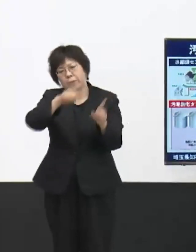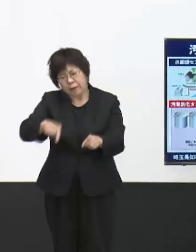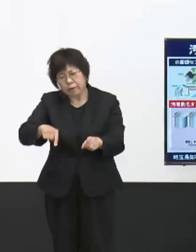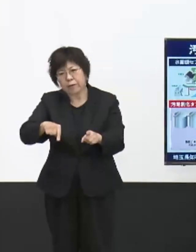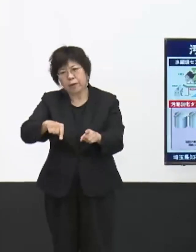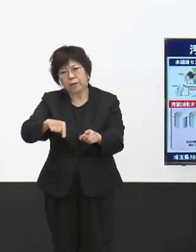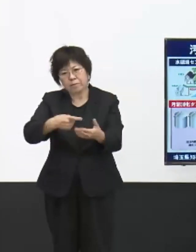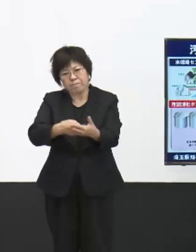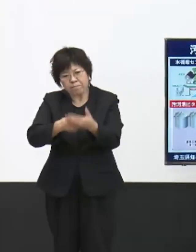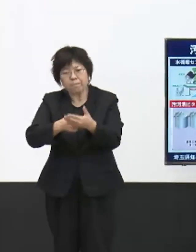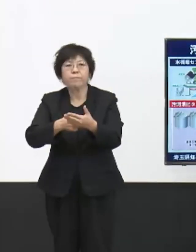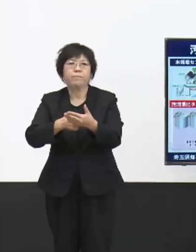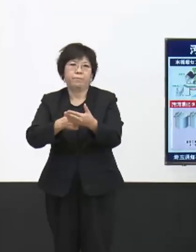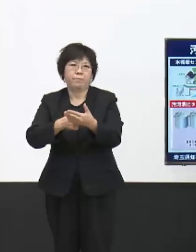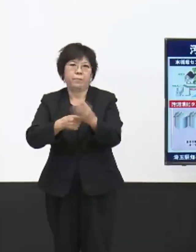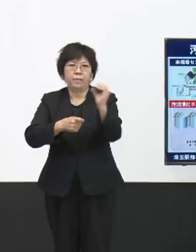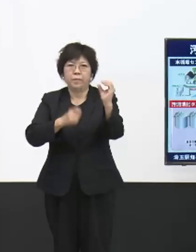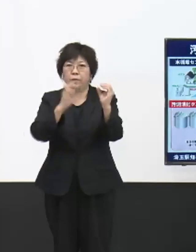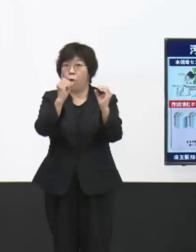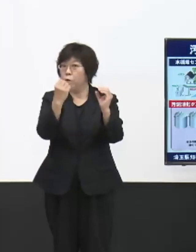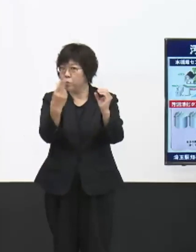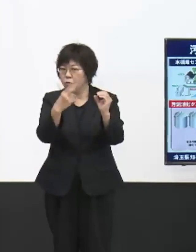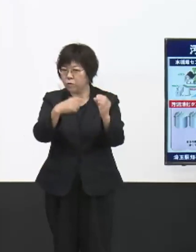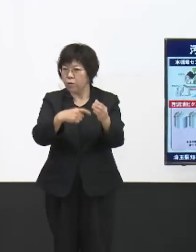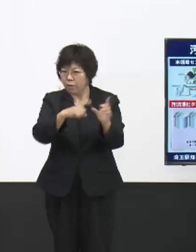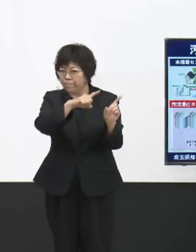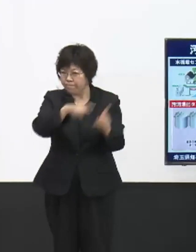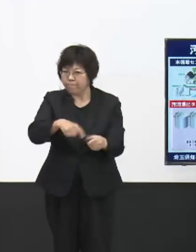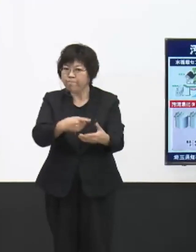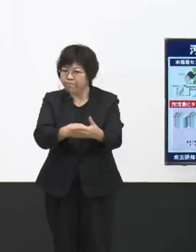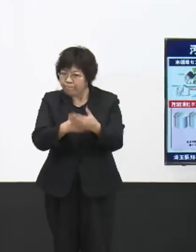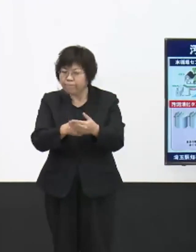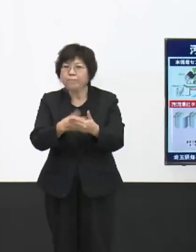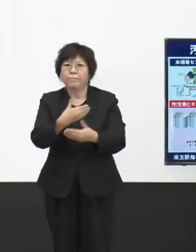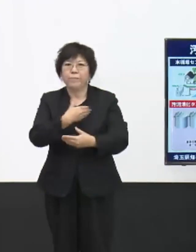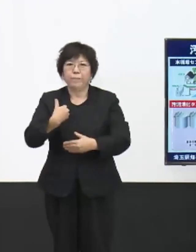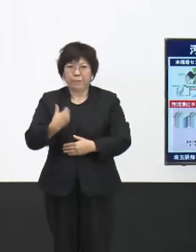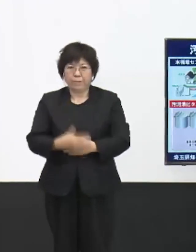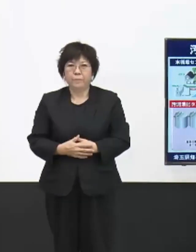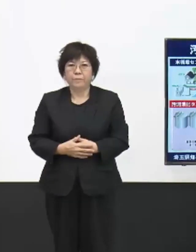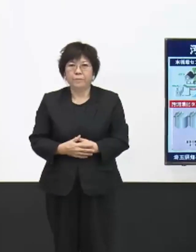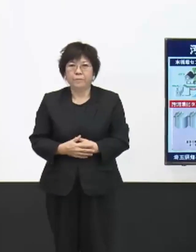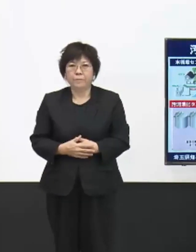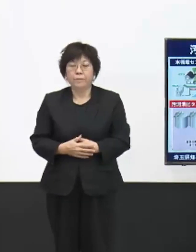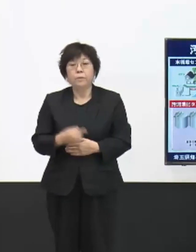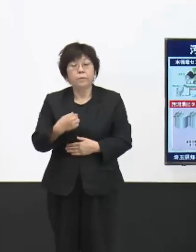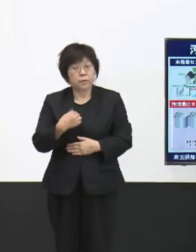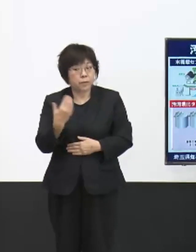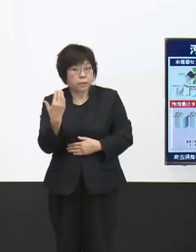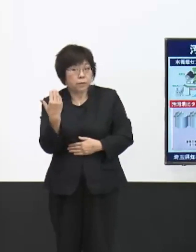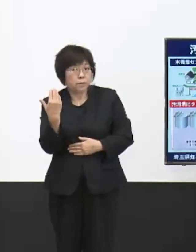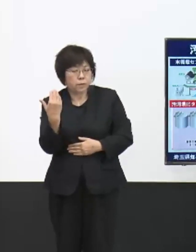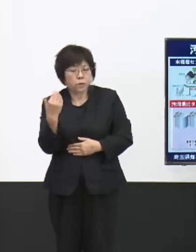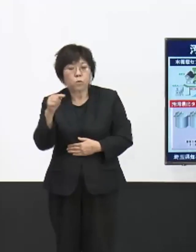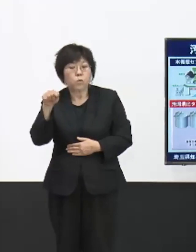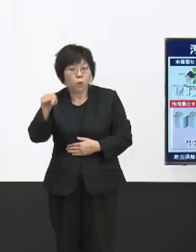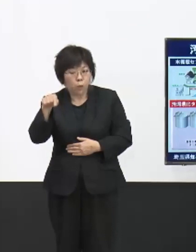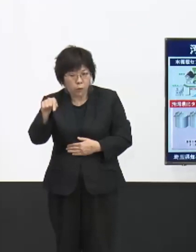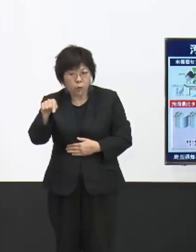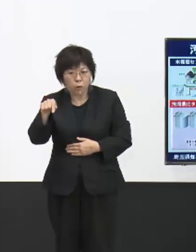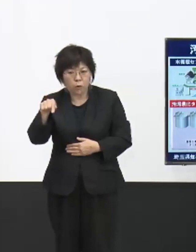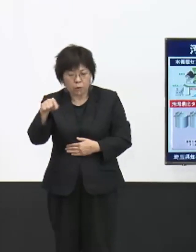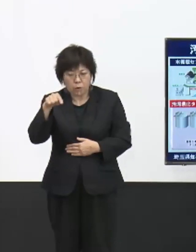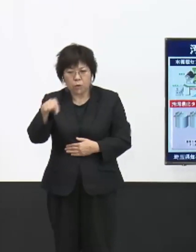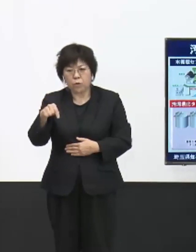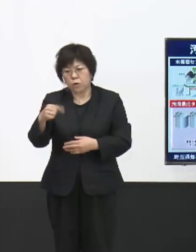に、二酸化炭素の削減に貢献をいたします。私も先日こちらの